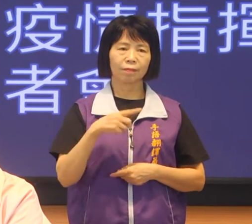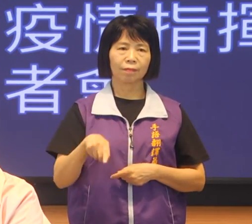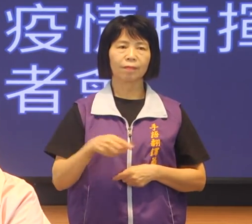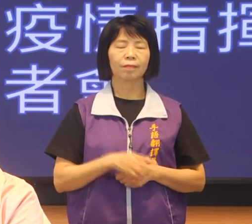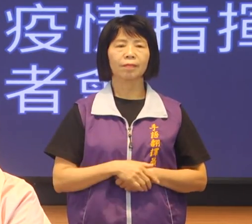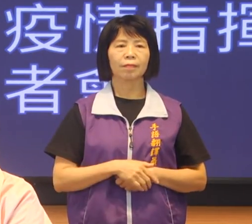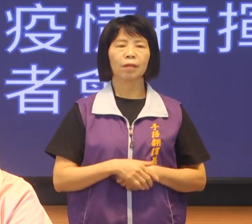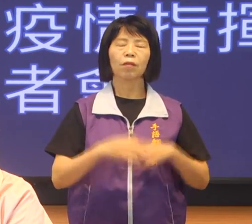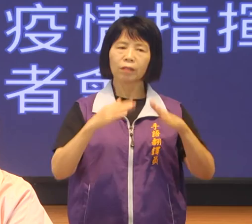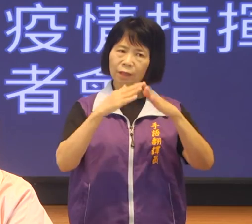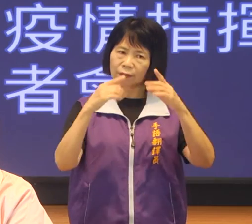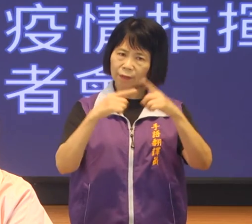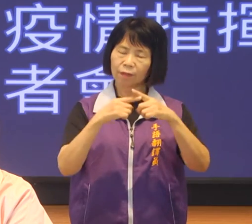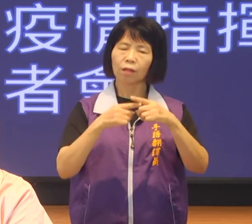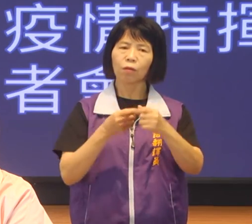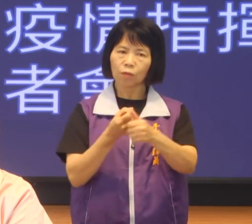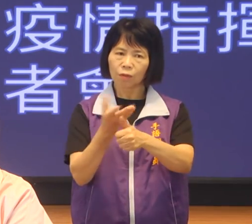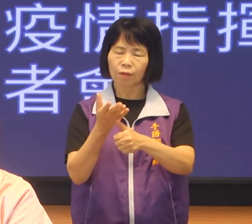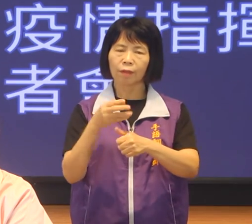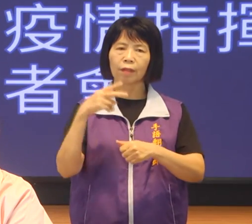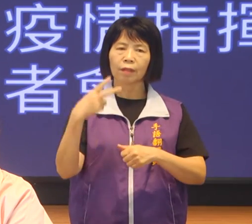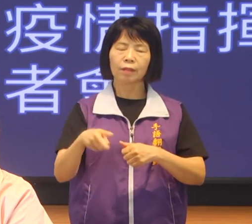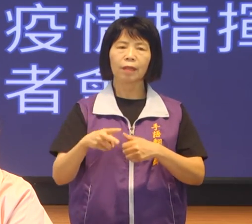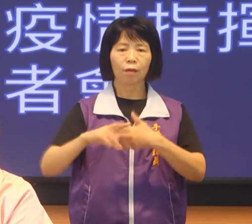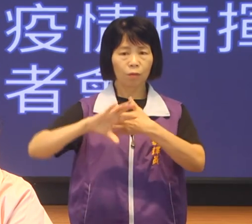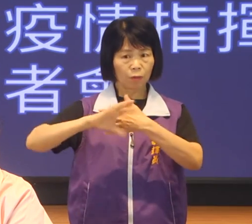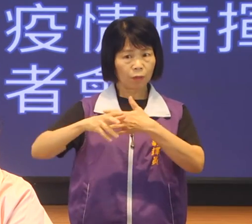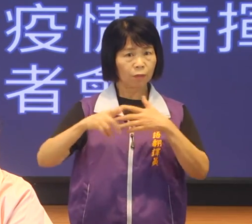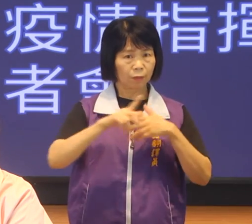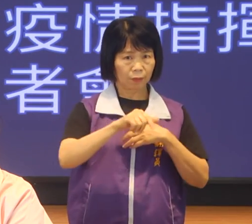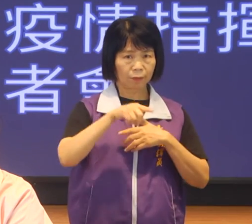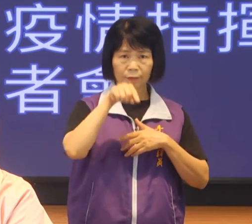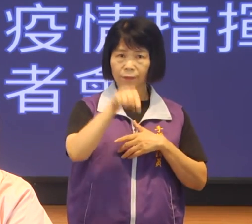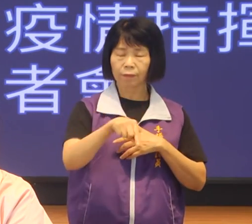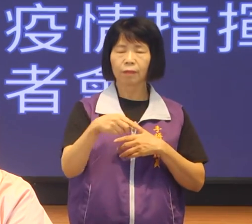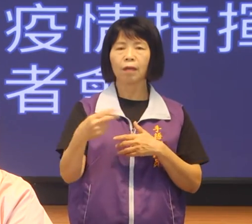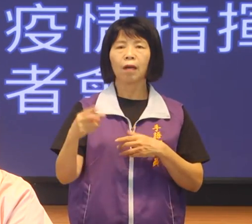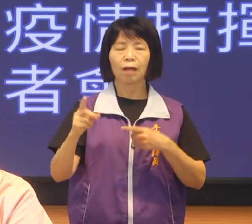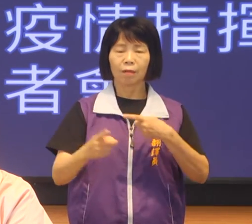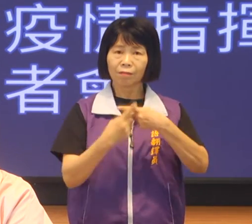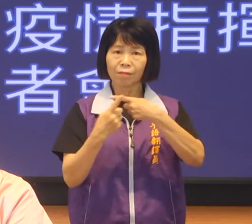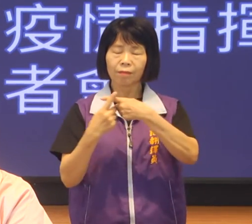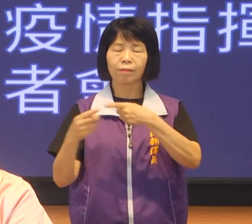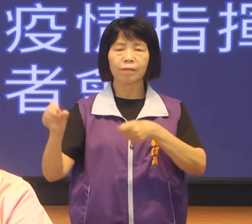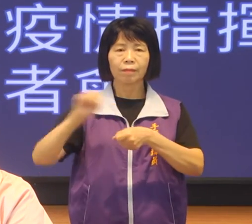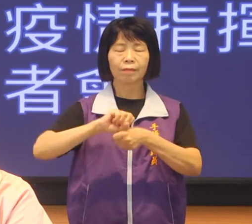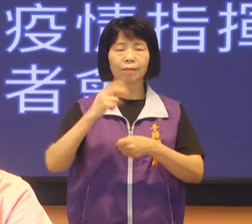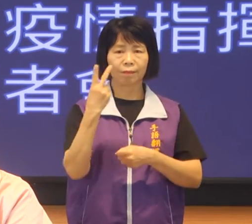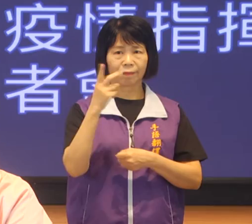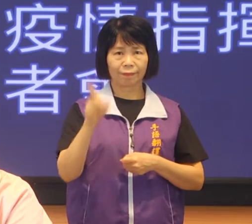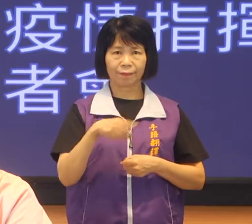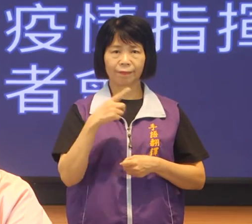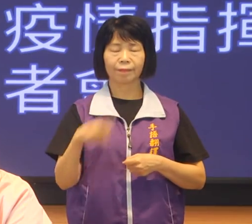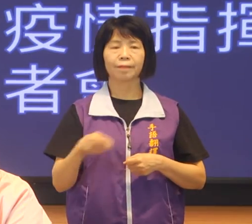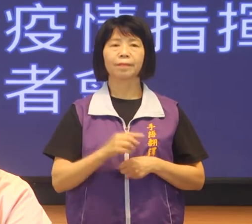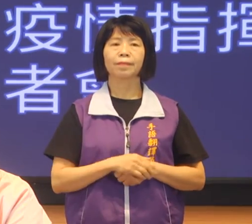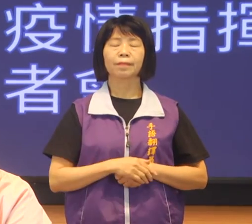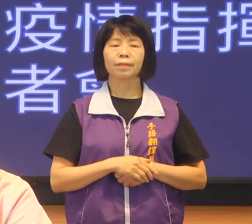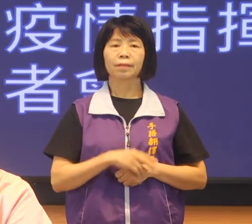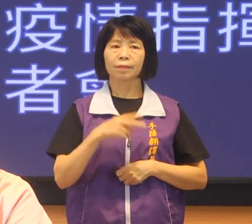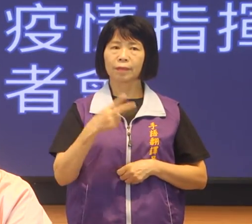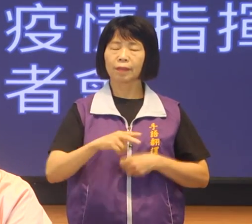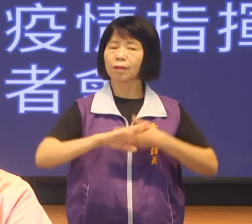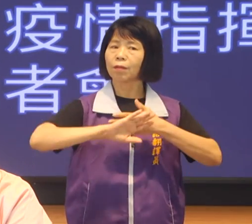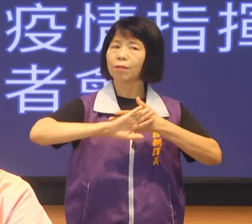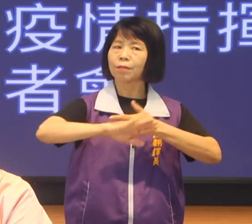一些家属的延伸。外籍老师的部分有2个人，就是小加拿大的部分。那在